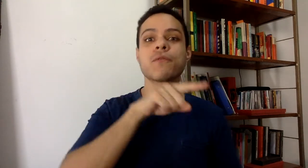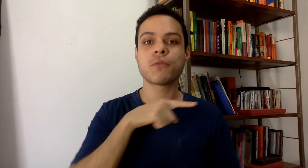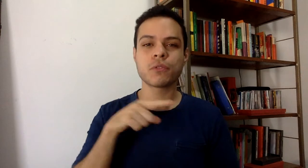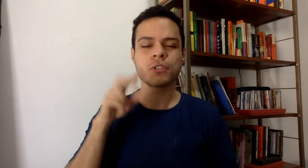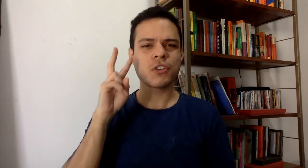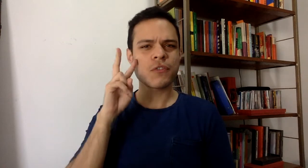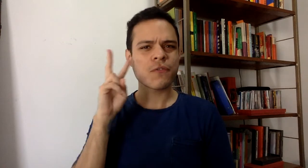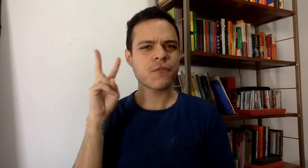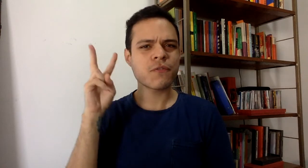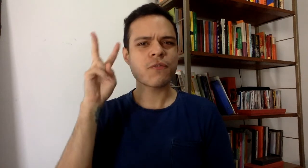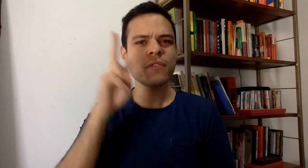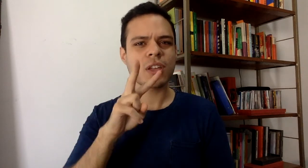vocês